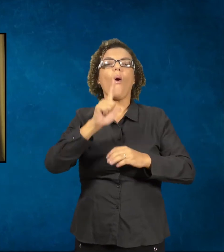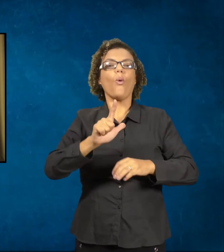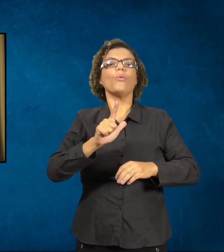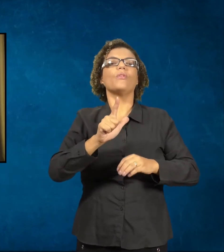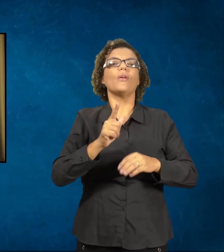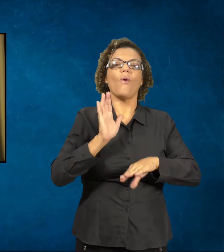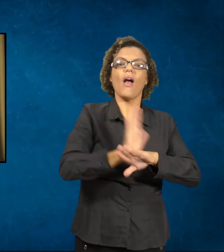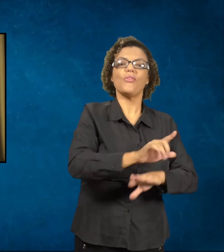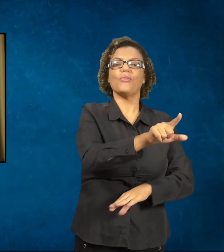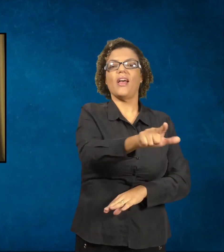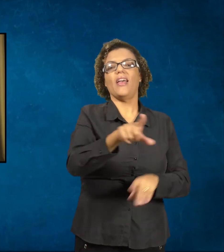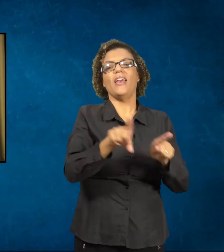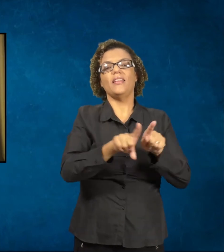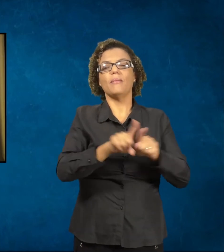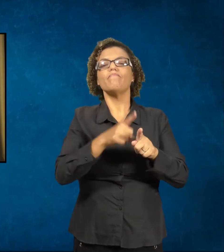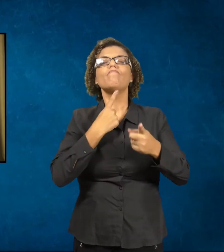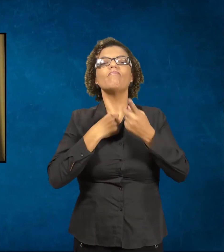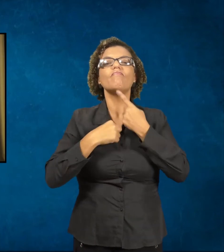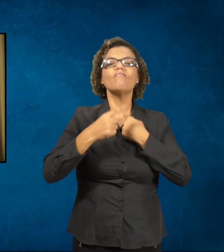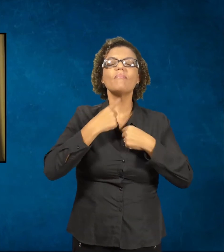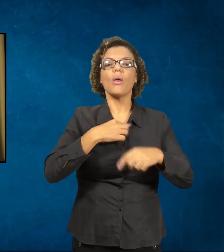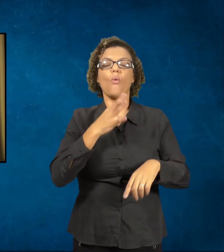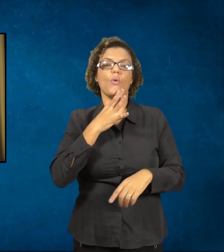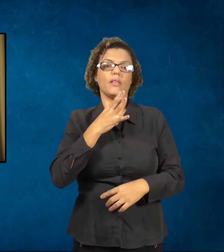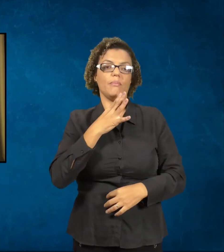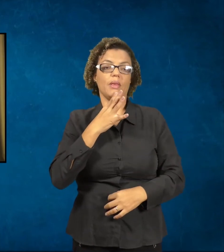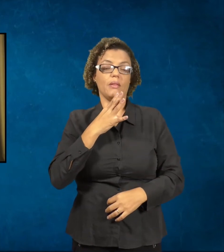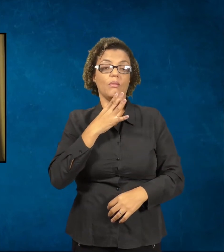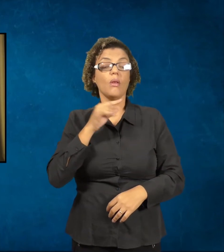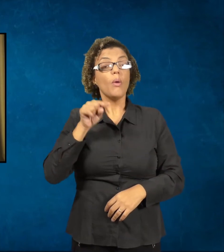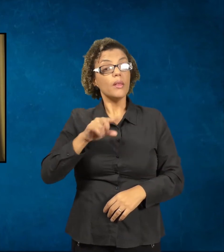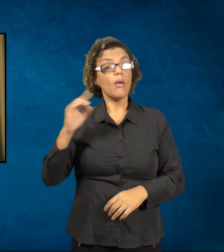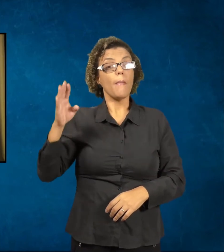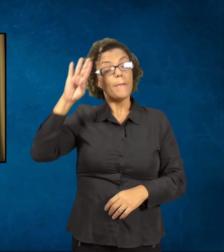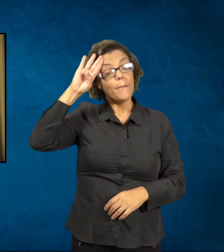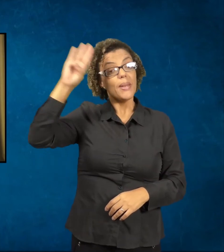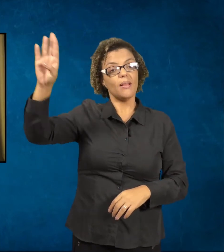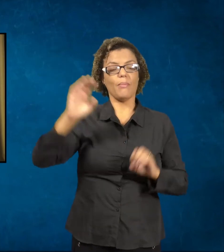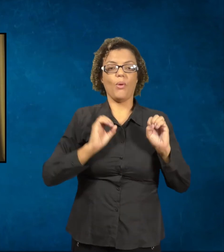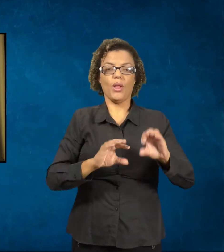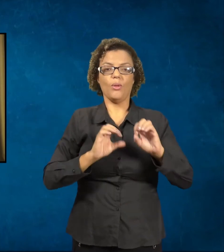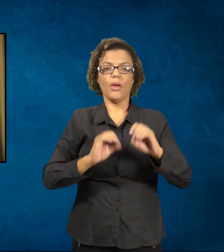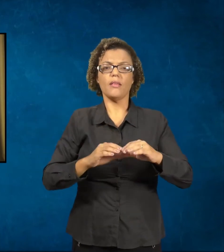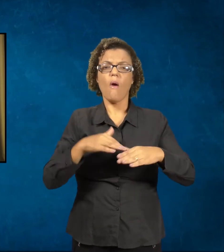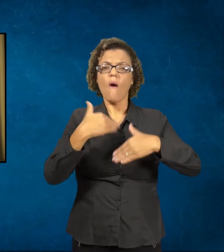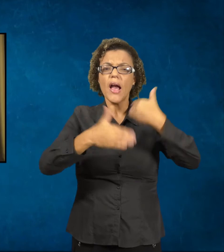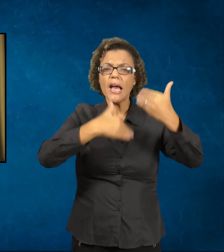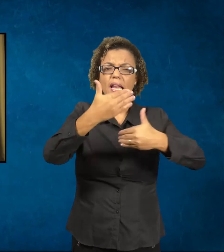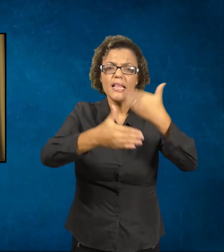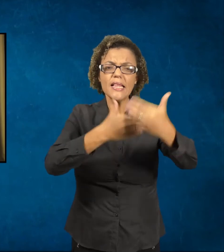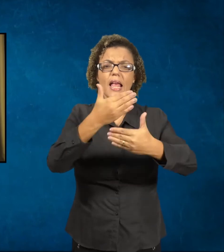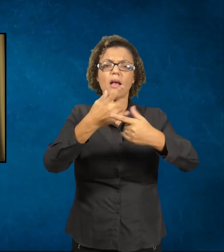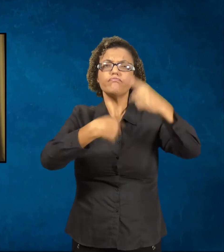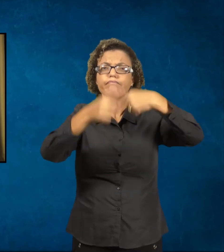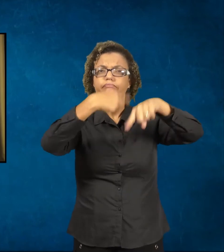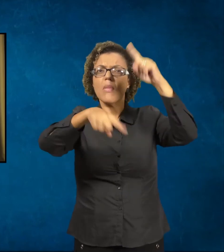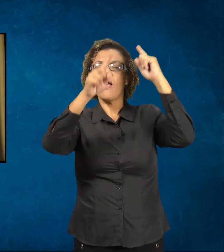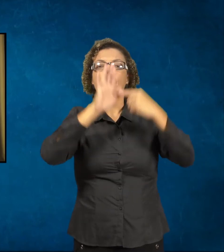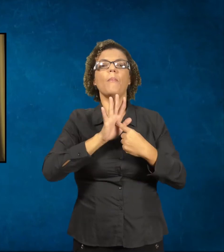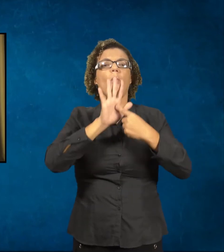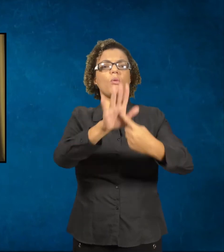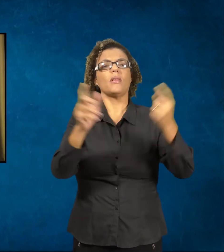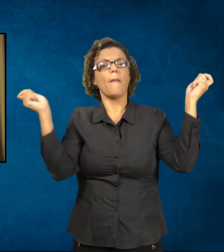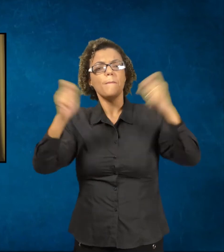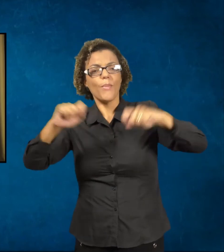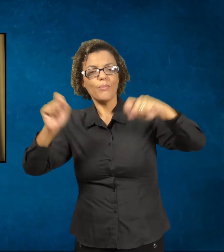está ausente. Então, um dos elementos fundamentais na educação, crescer, ir na frente, mostrar que as coisas são